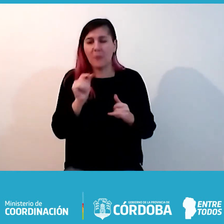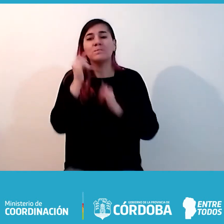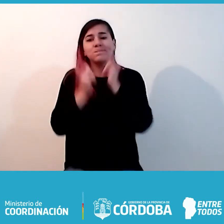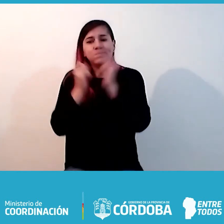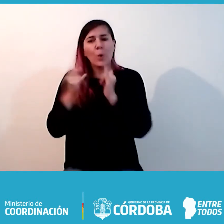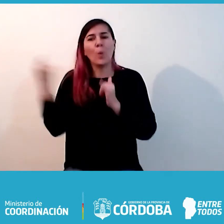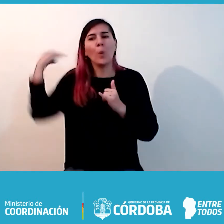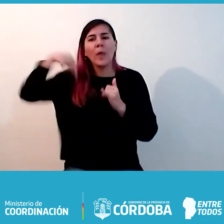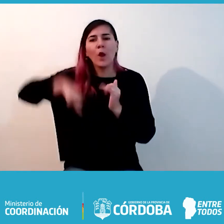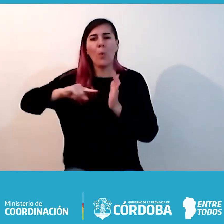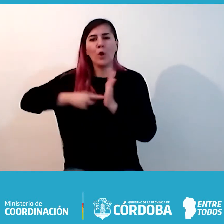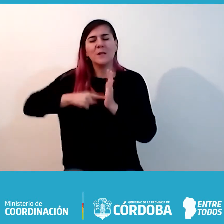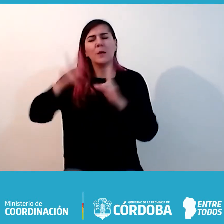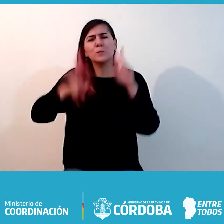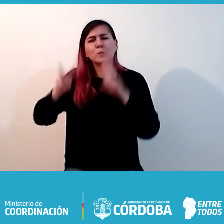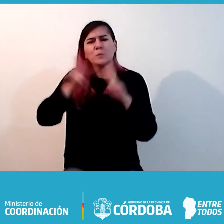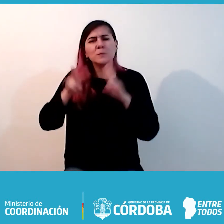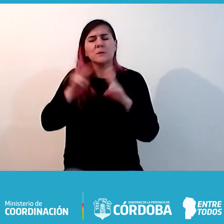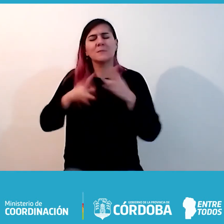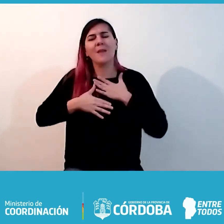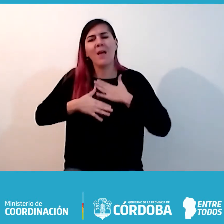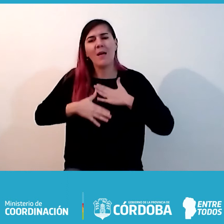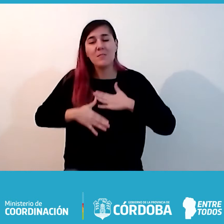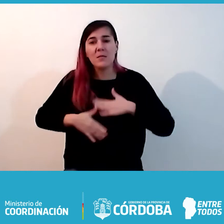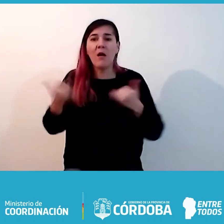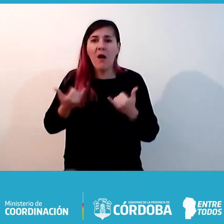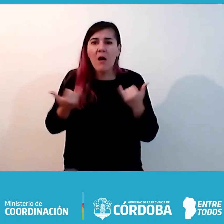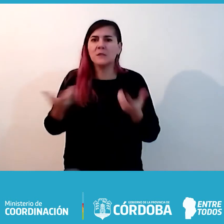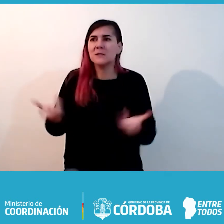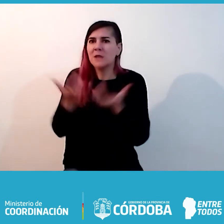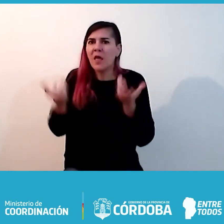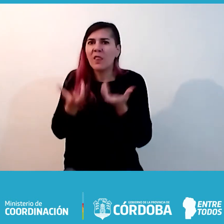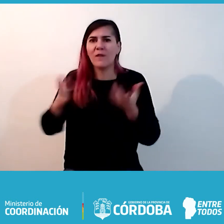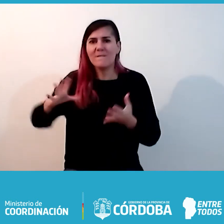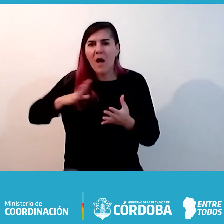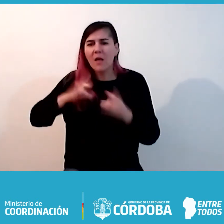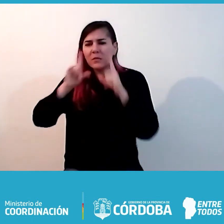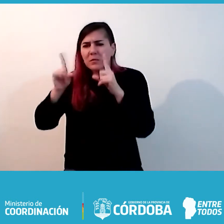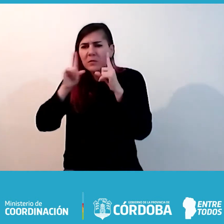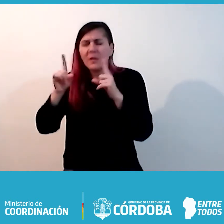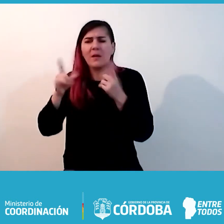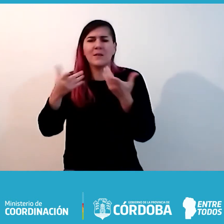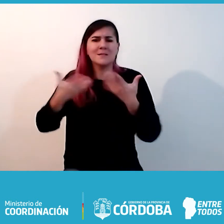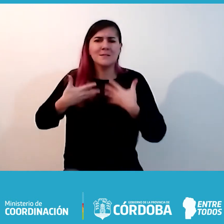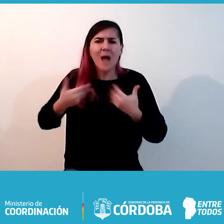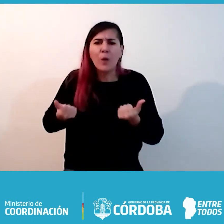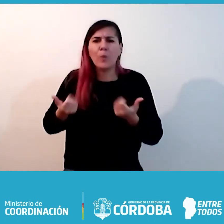en busca de tranquilidad, enumera los incendios y su falta de prevención, solicita se preste atención a la salud, a la creación de